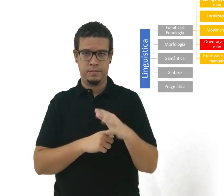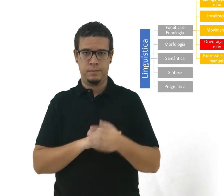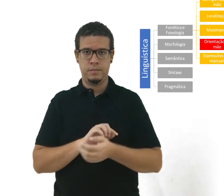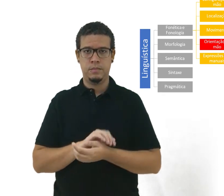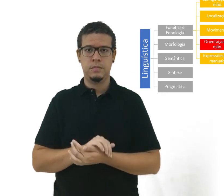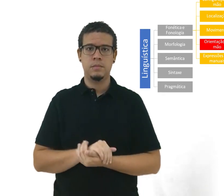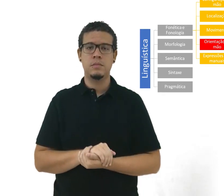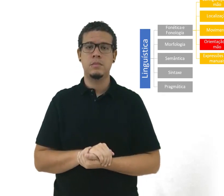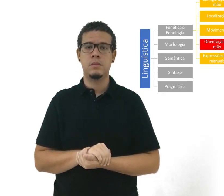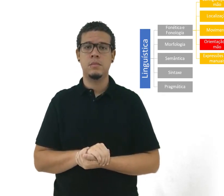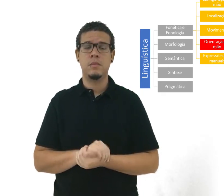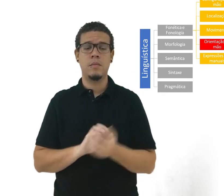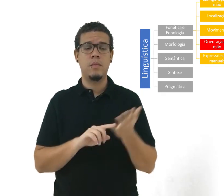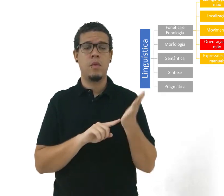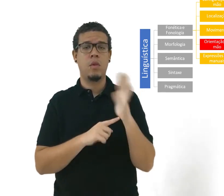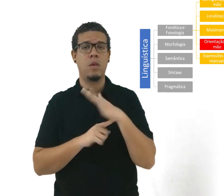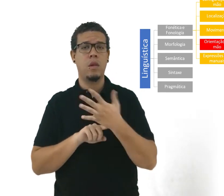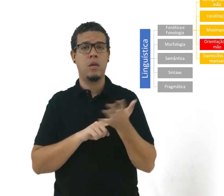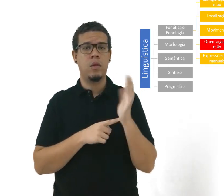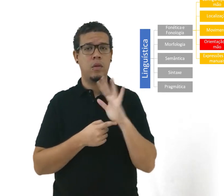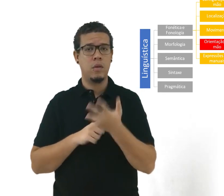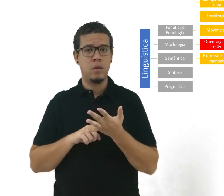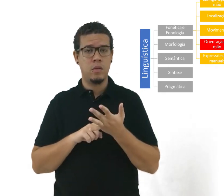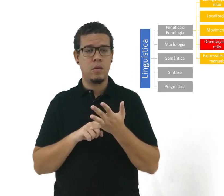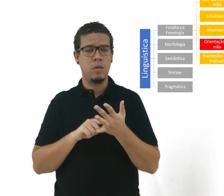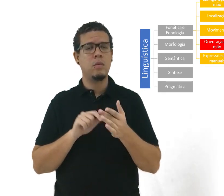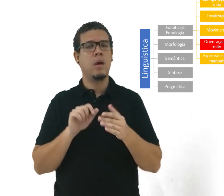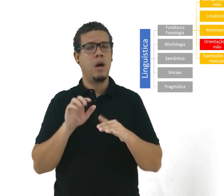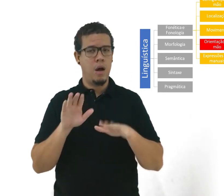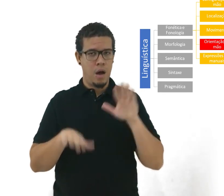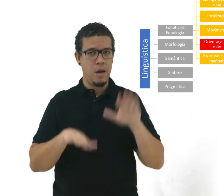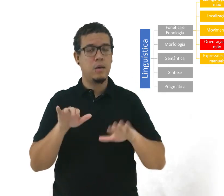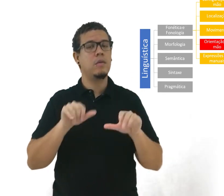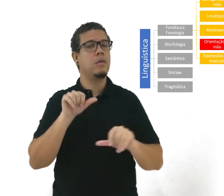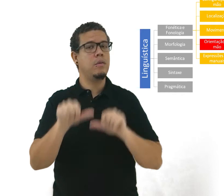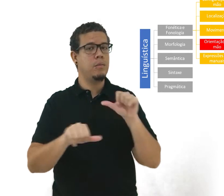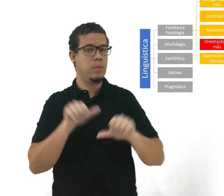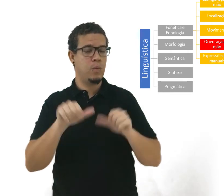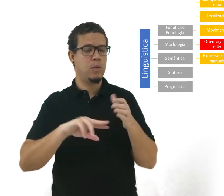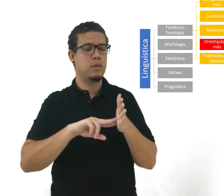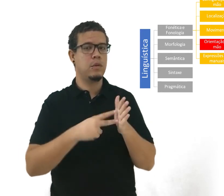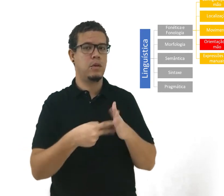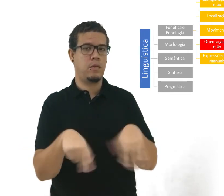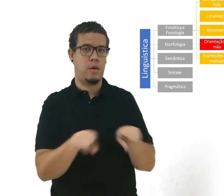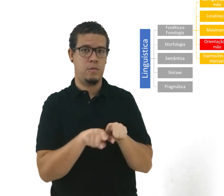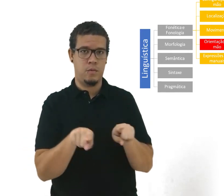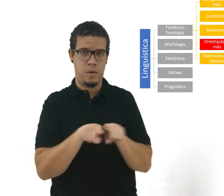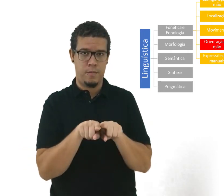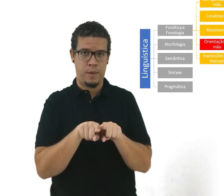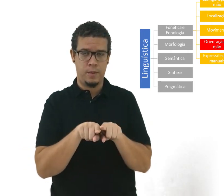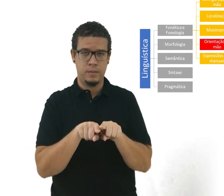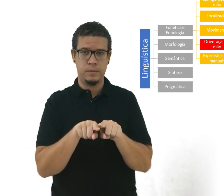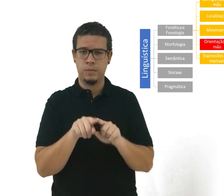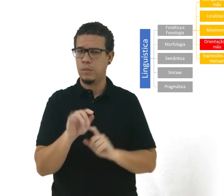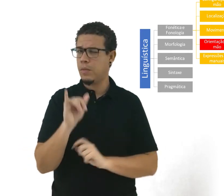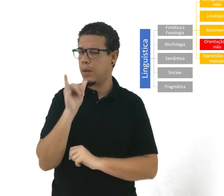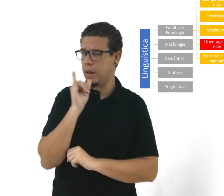Orientação de mão. Orientação de mão. A orientação de mão consiste na mudança em